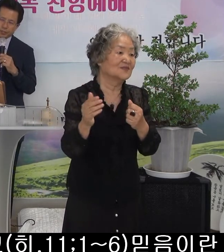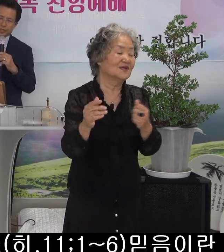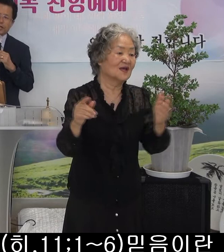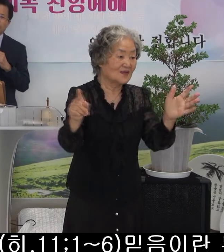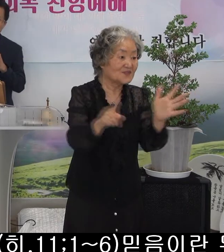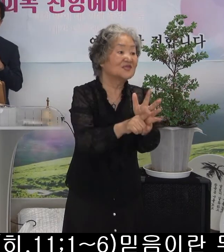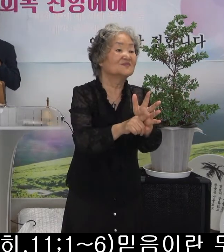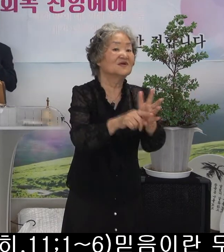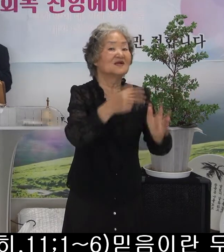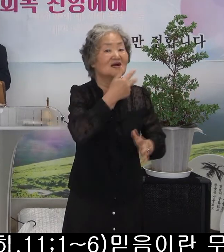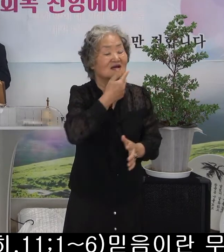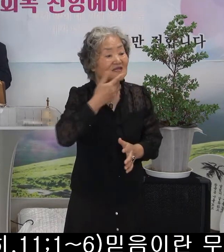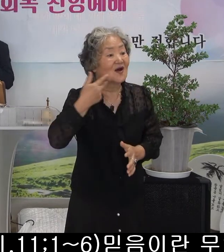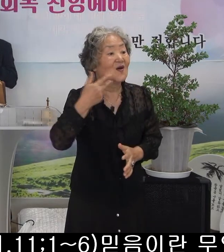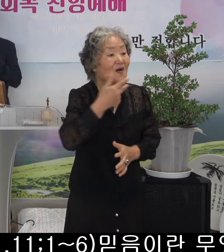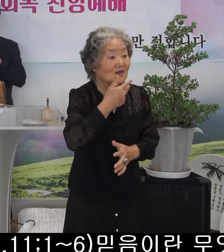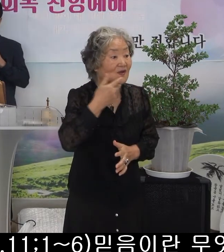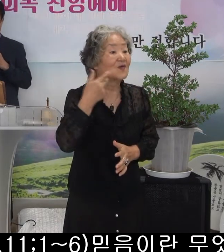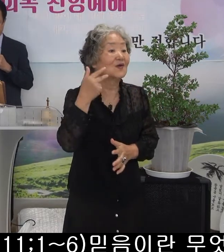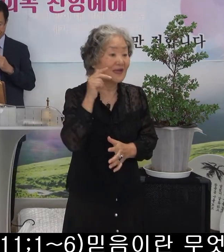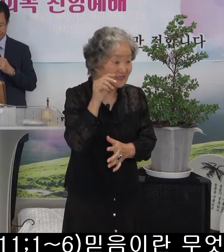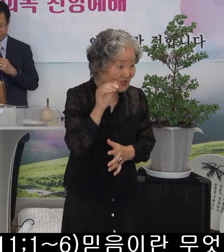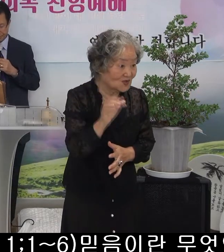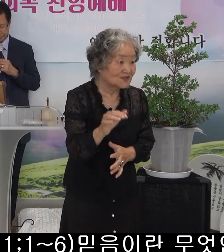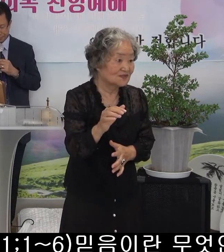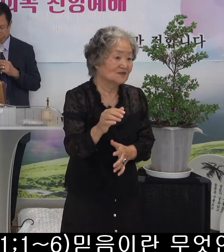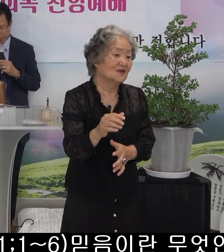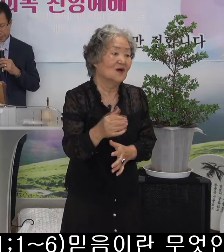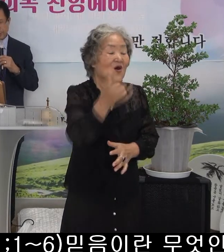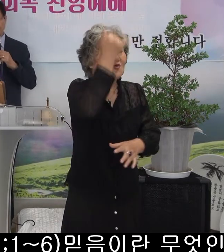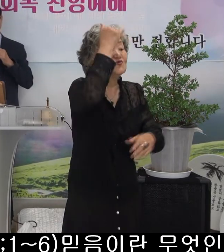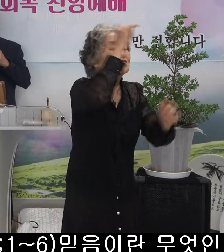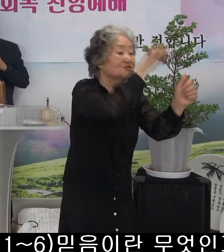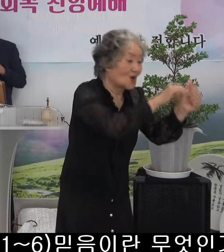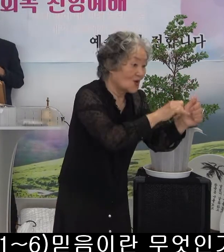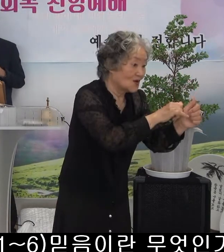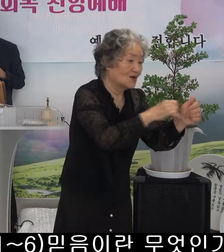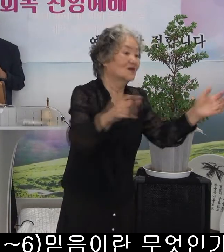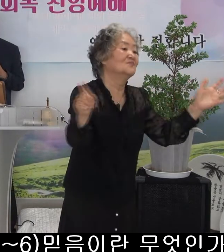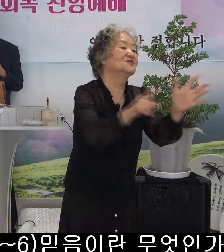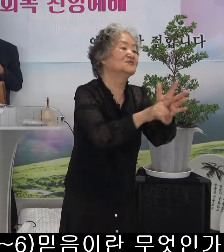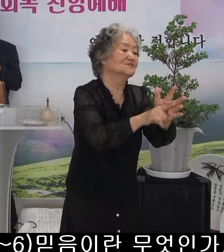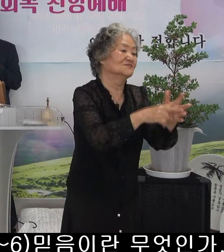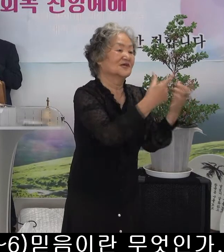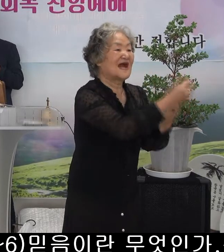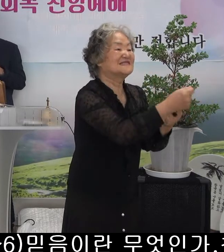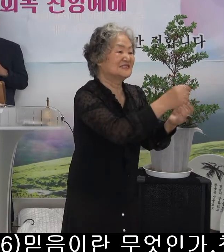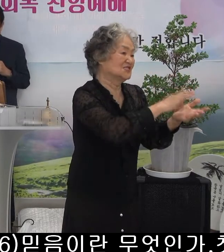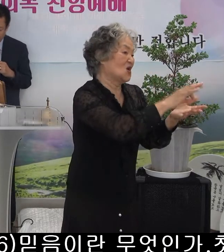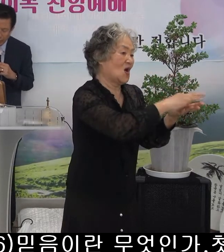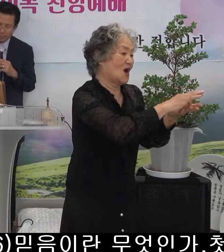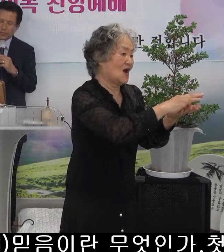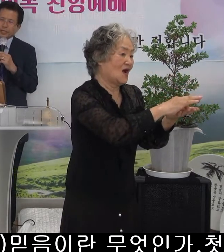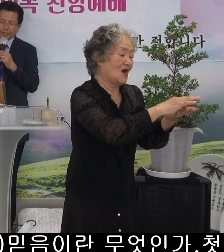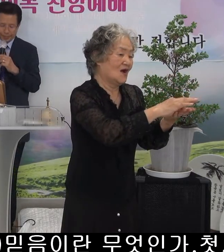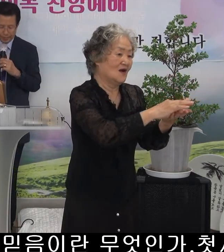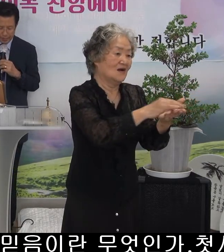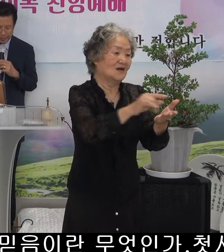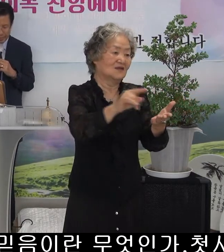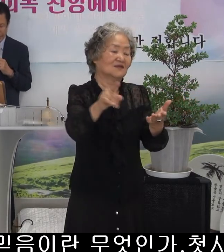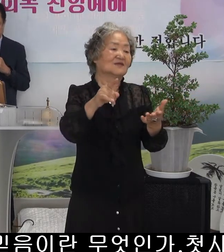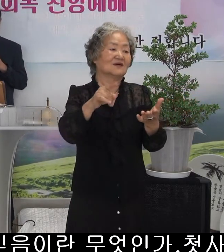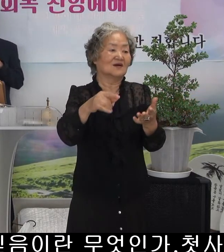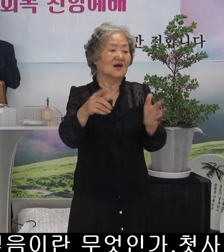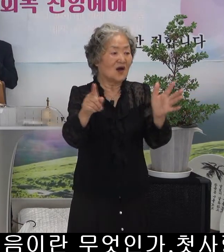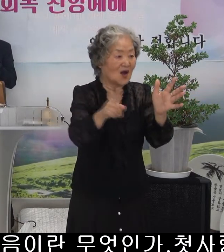충성이나 믿음이나 같은 단어를 쓰고 있는 것이에요. 사전은 믿음은 어떤 가치관이나 종교나 사람이나